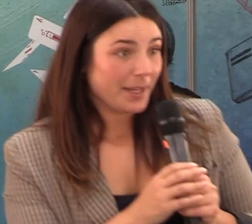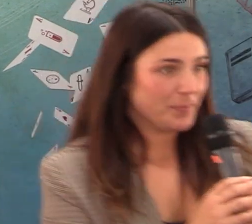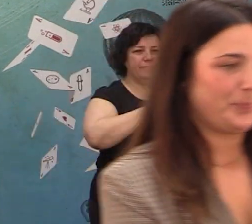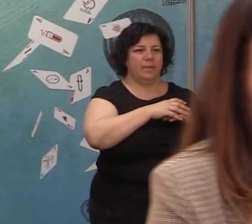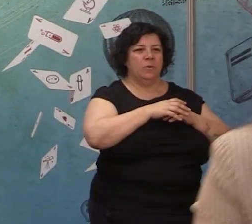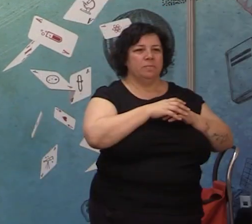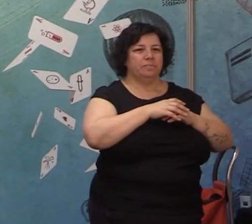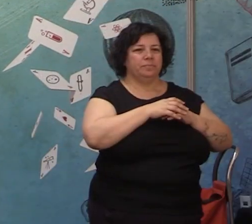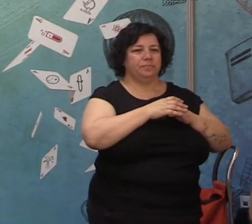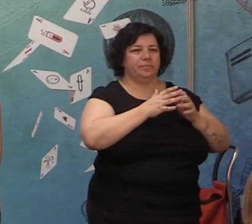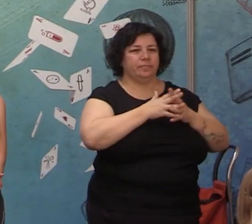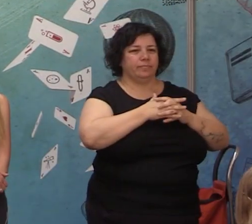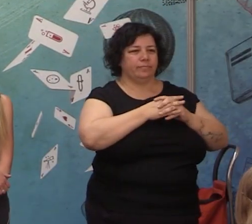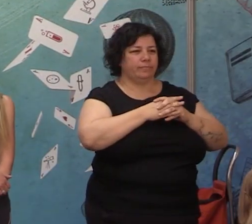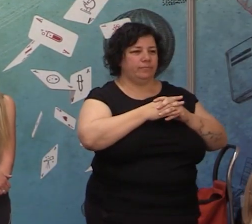¿Por aquí?